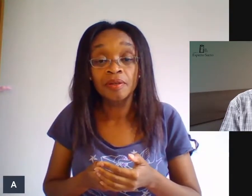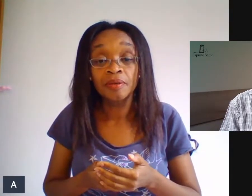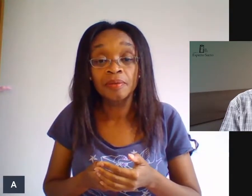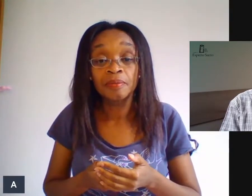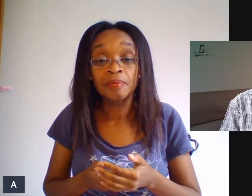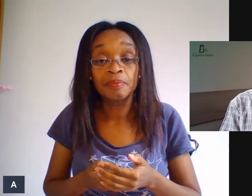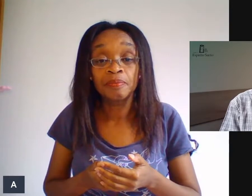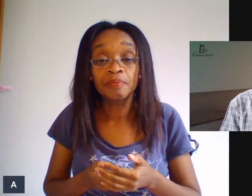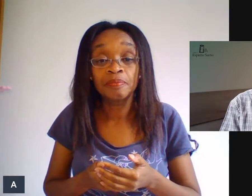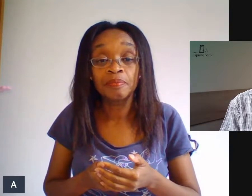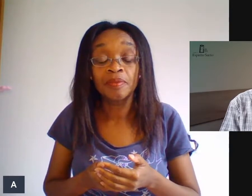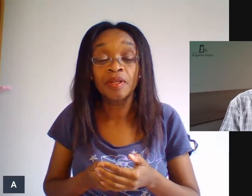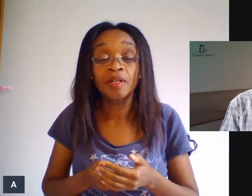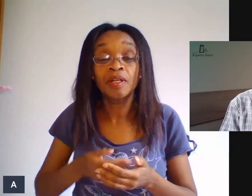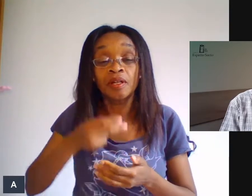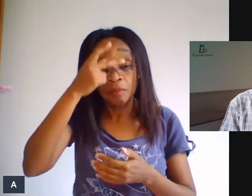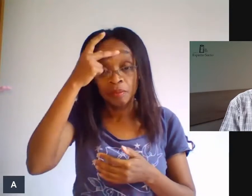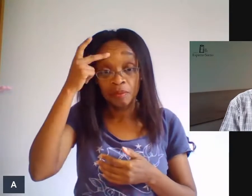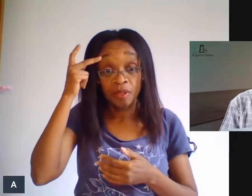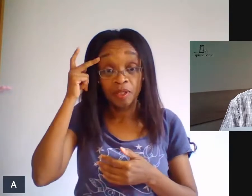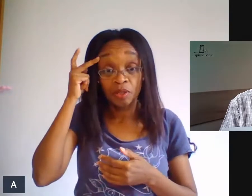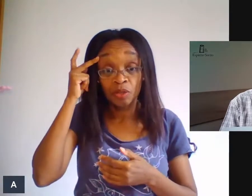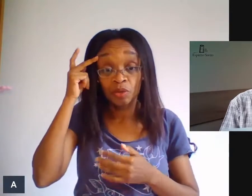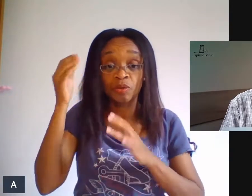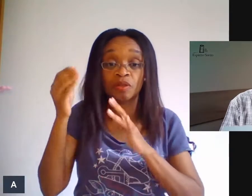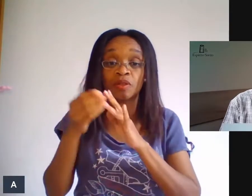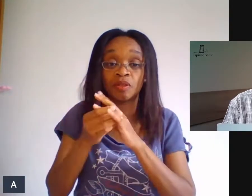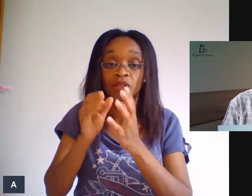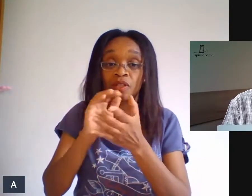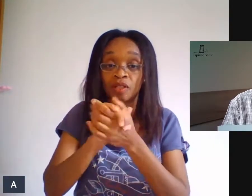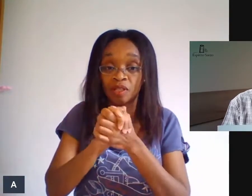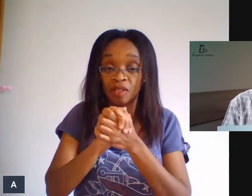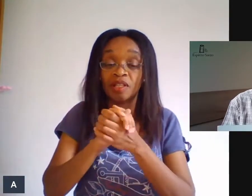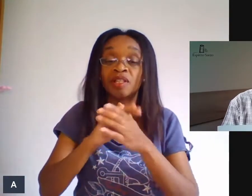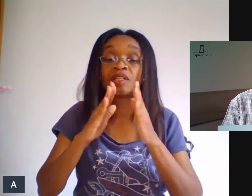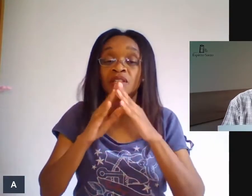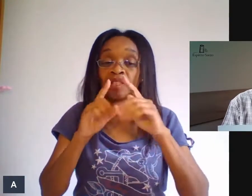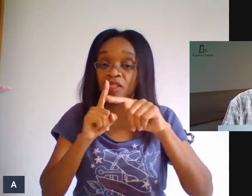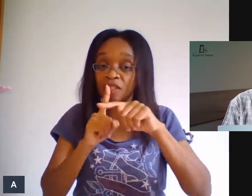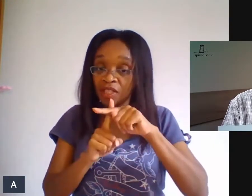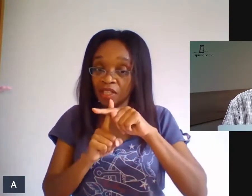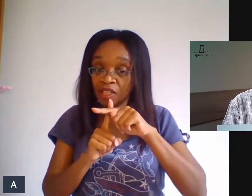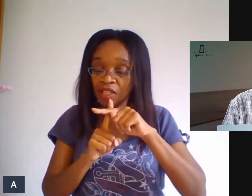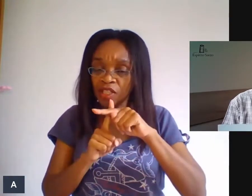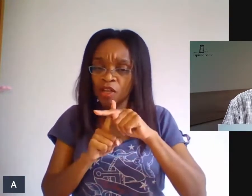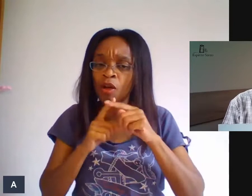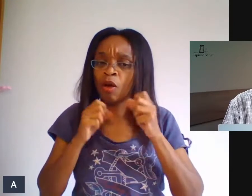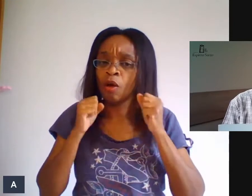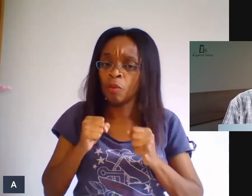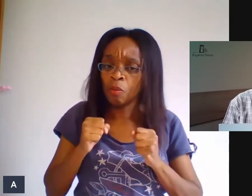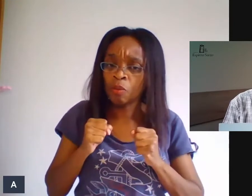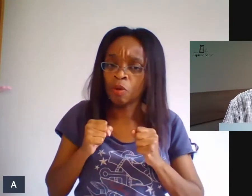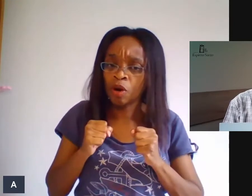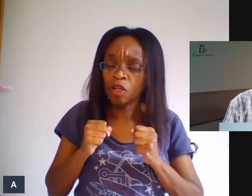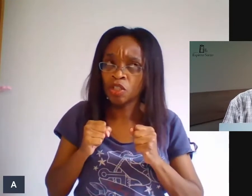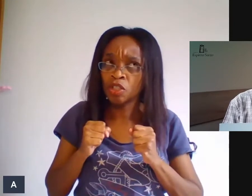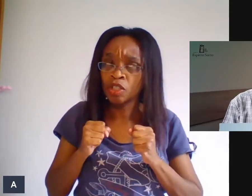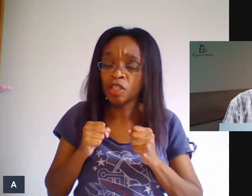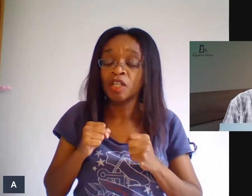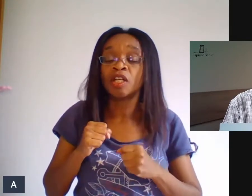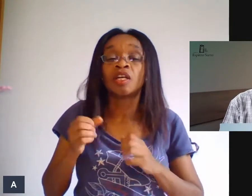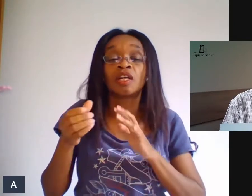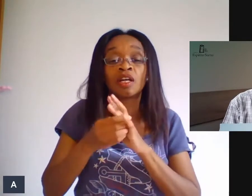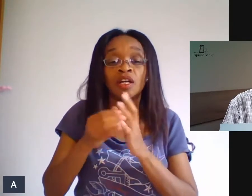já é casada, né? Ou coisa semelhante assim. Então, ela estaria proibida por uma lei eclesial.